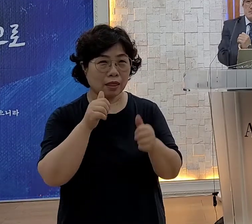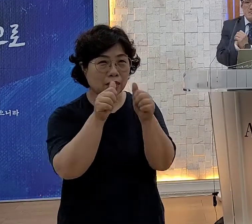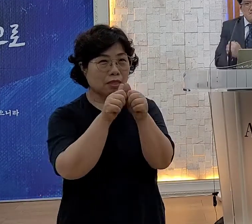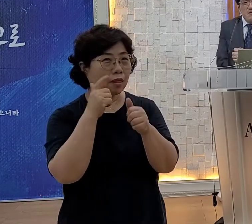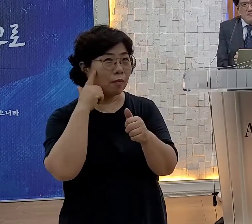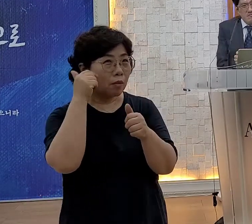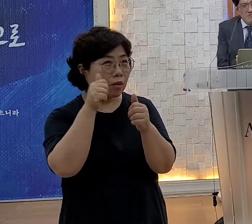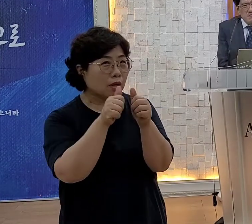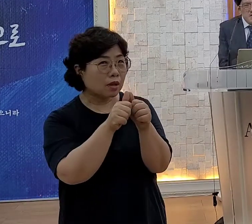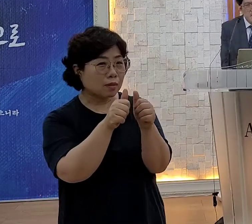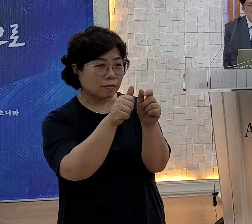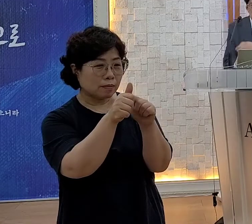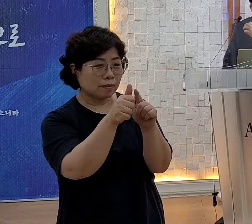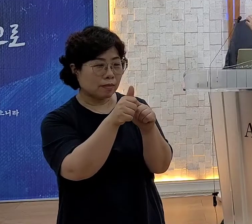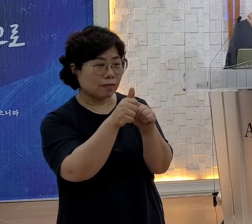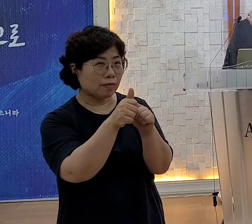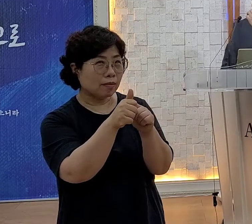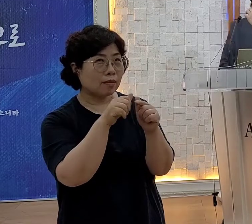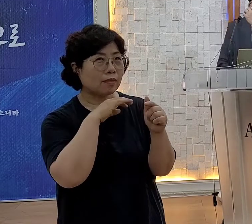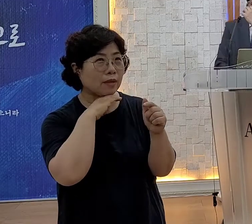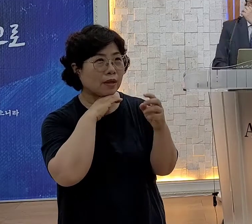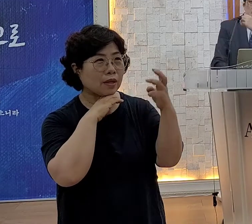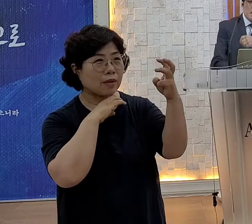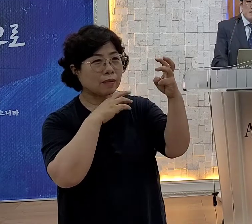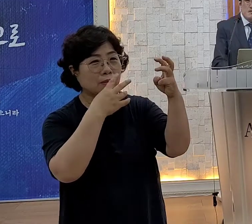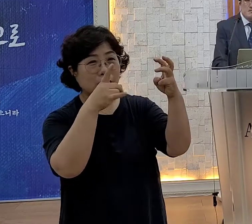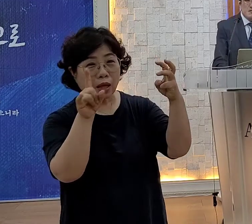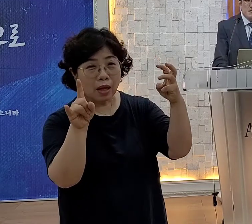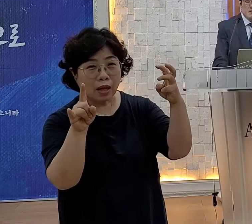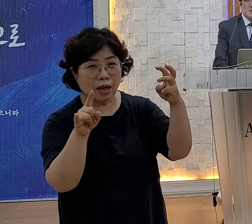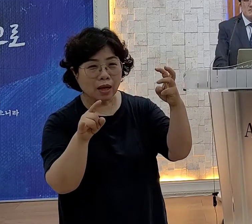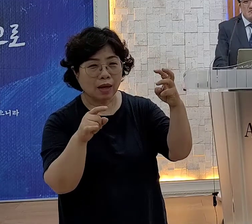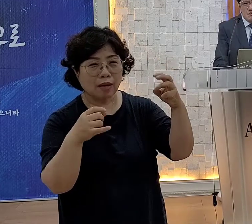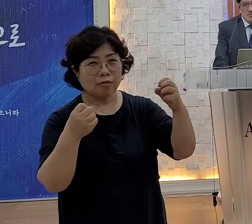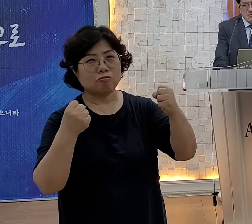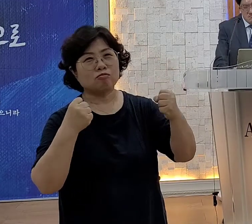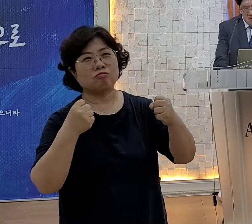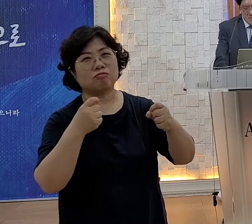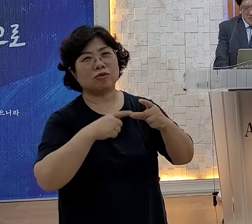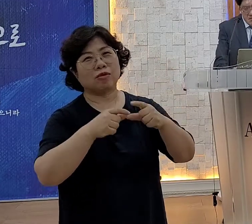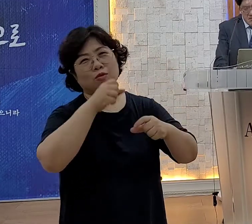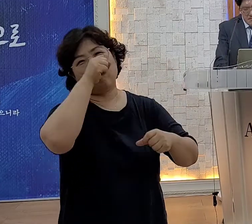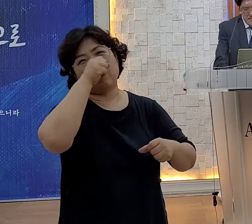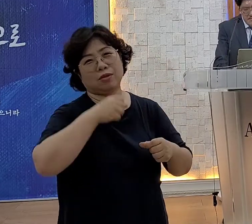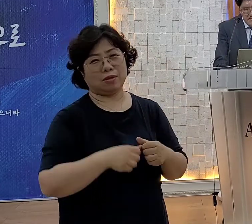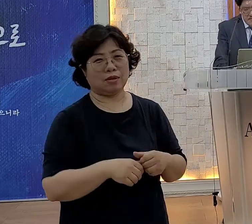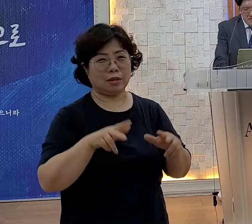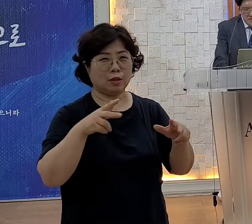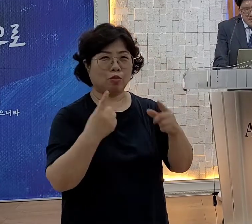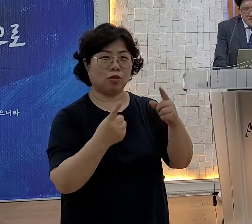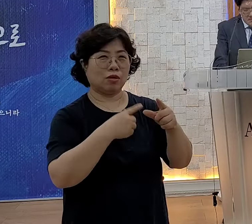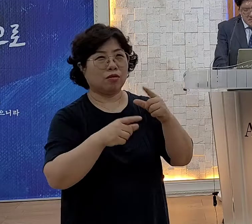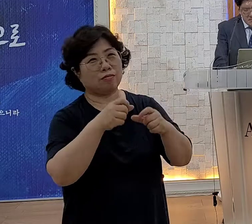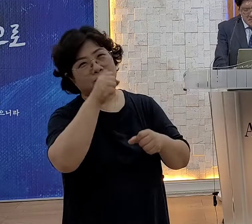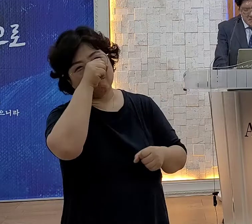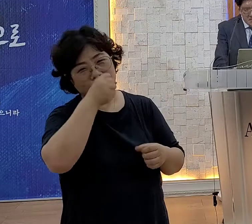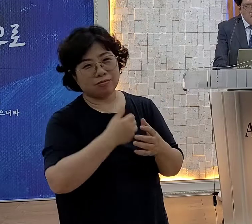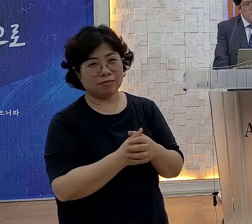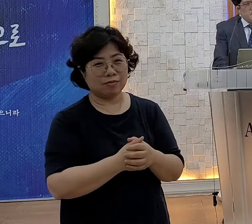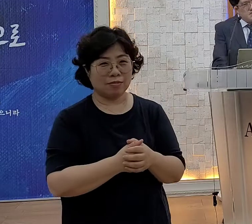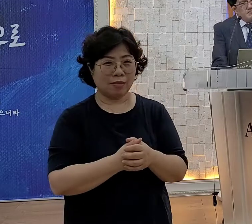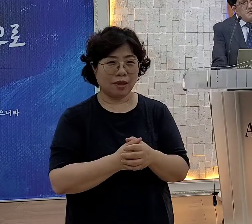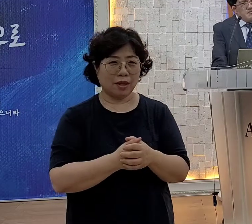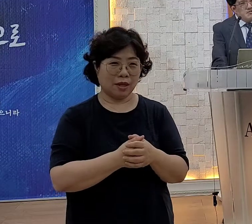이제 50을 바라보고 있지만 그 30대에 그래도 제가 체력이 지금보다는 훨씬 좋았는데 저는